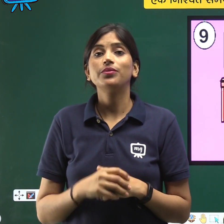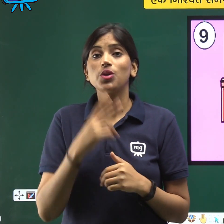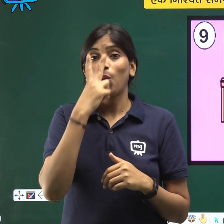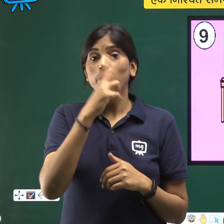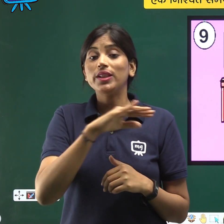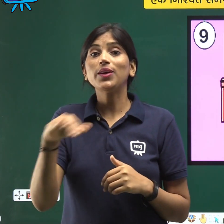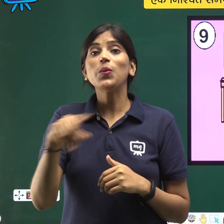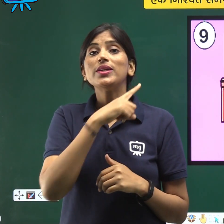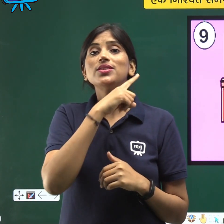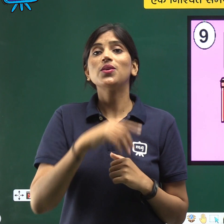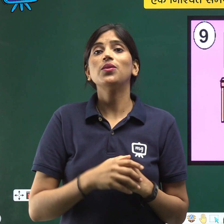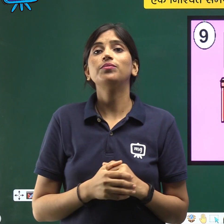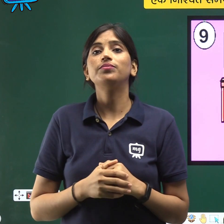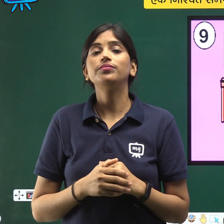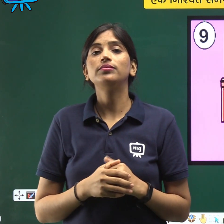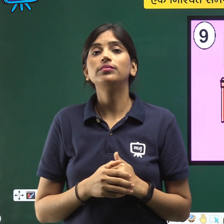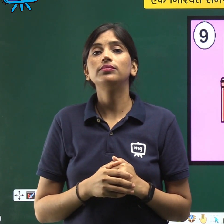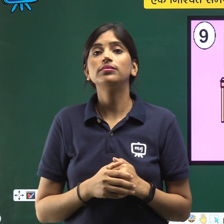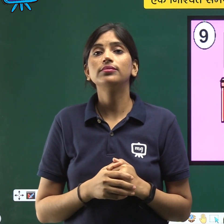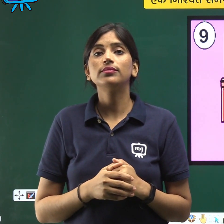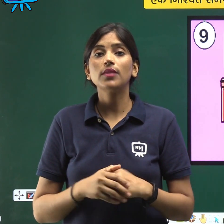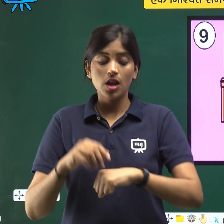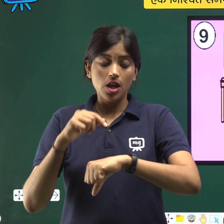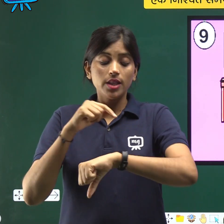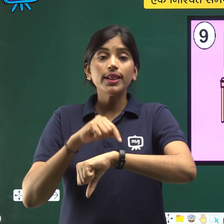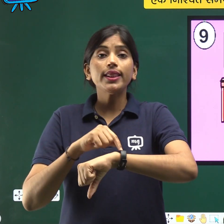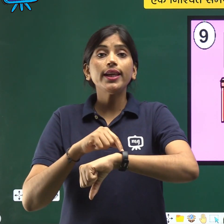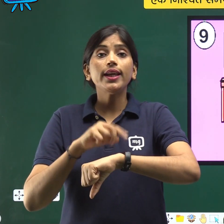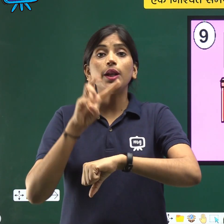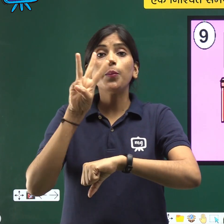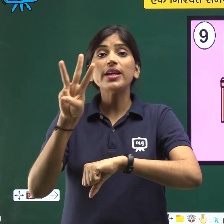देखो बच्चों, 3 बजे